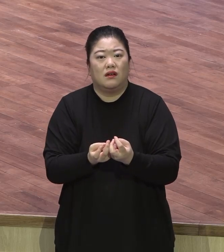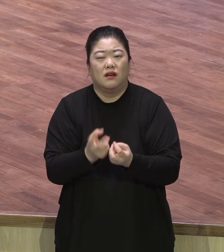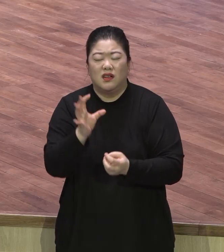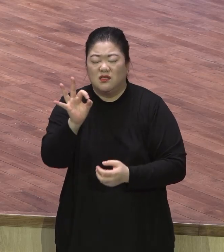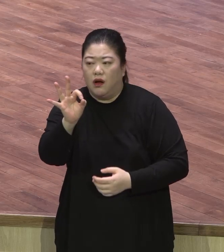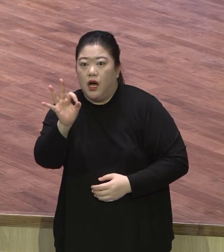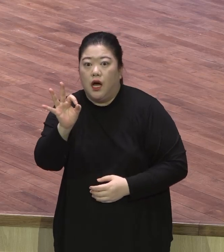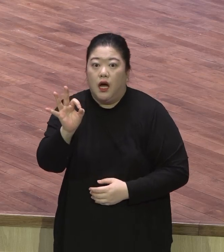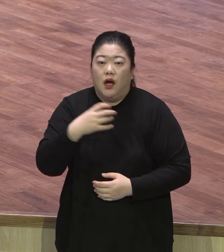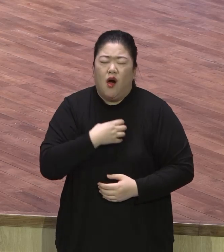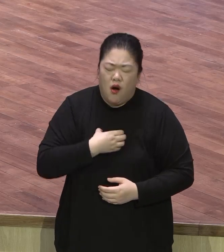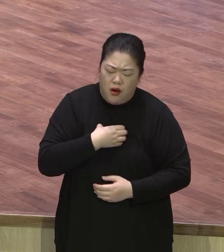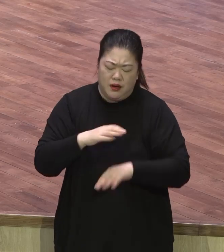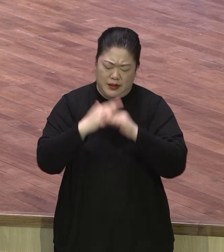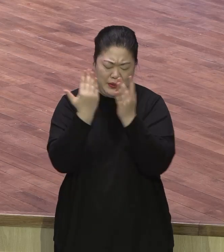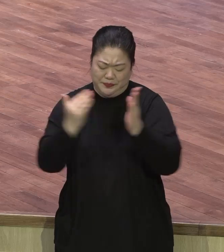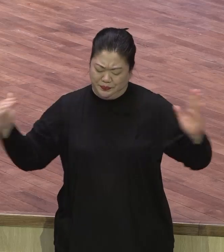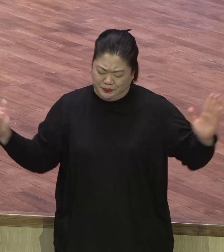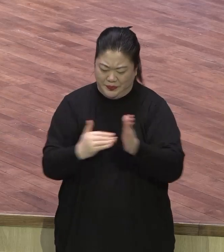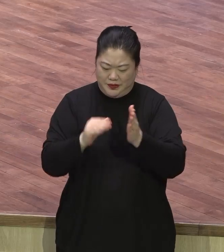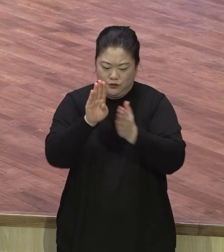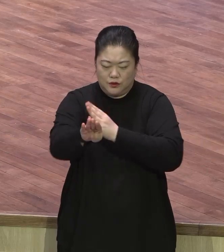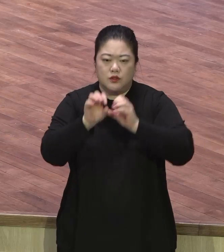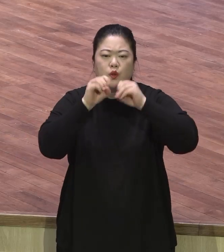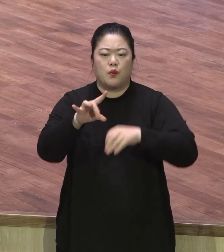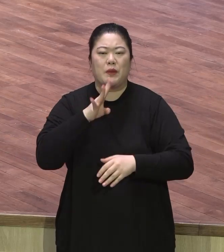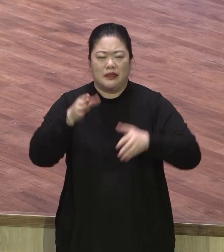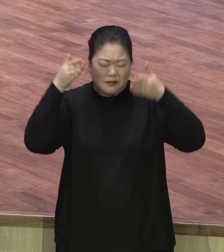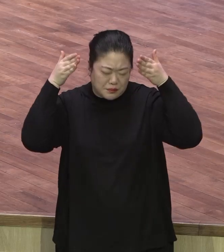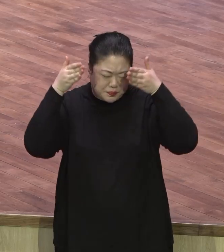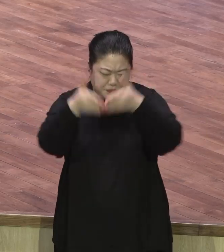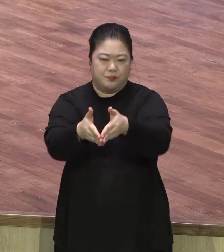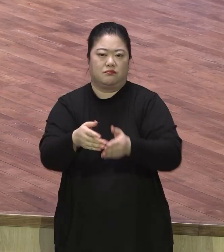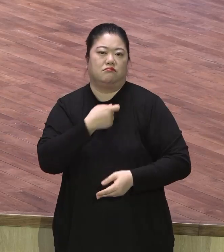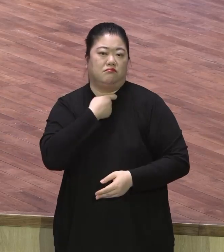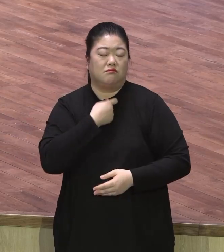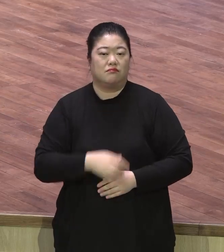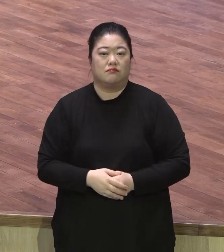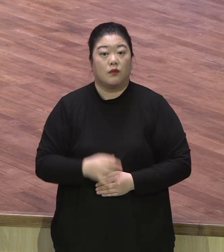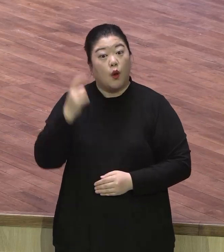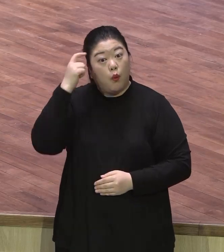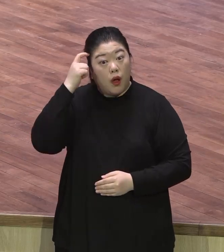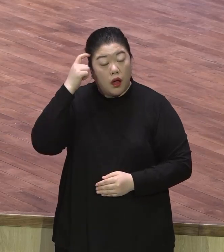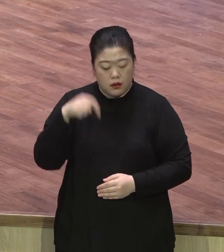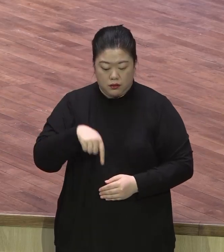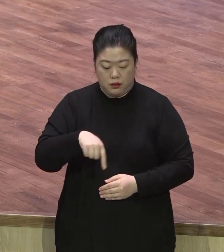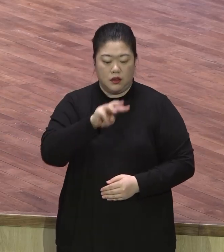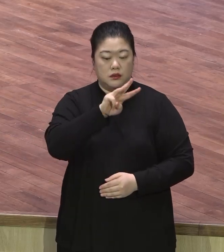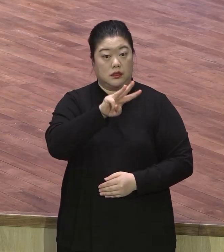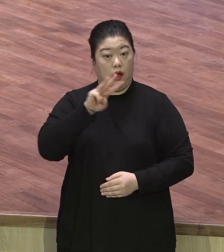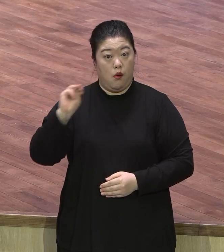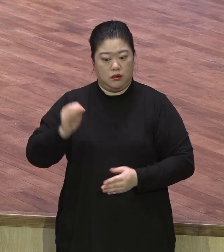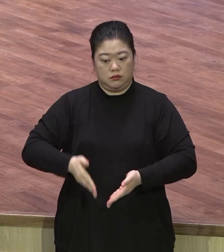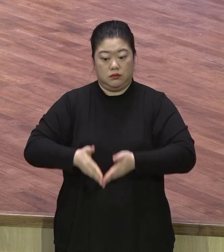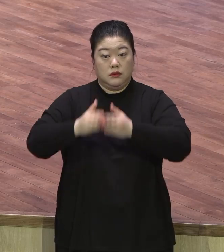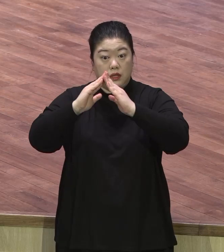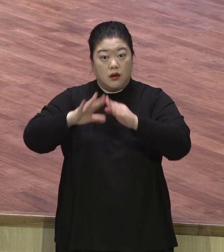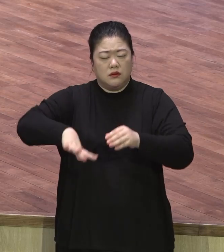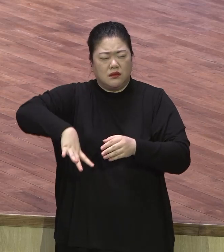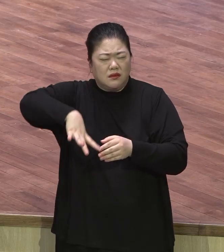그날이 올 줄로 믿습니다 그래도 기도하시고 이 교회는 성교를 위해 세워진 성교라는 환상을 보고 시작한